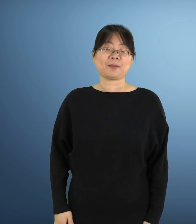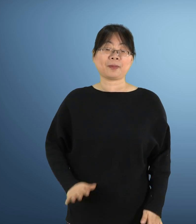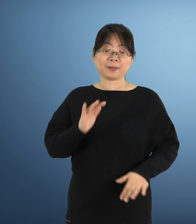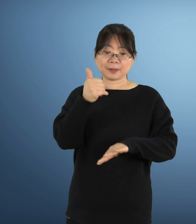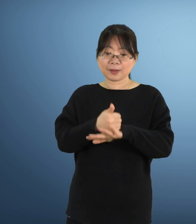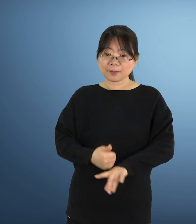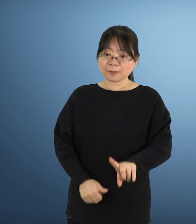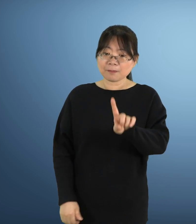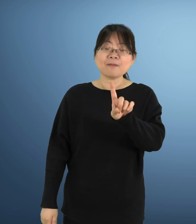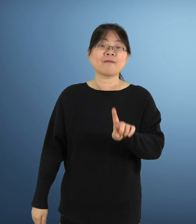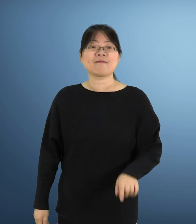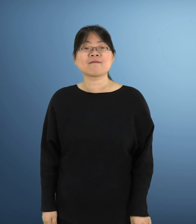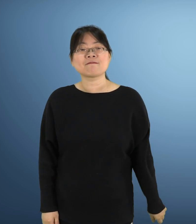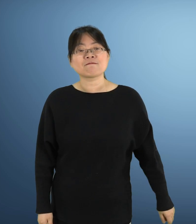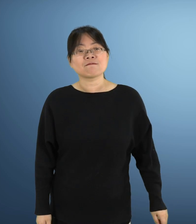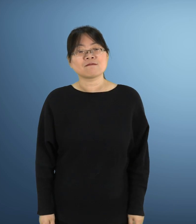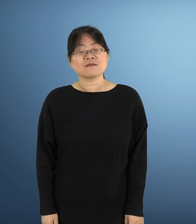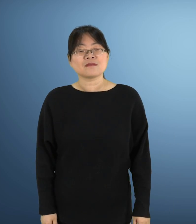결론은